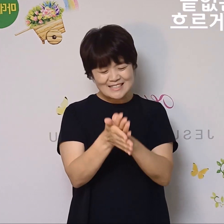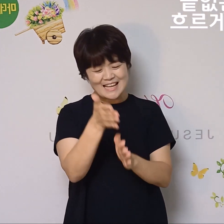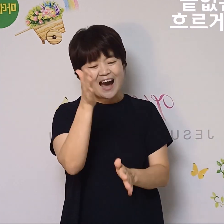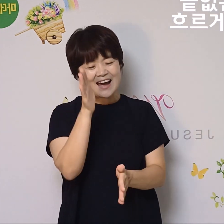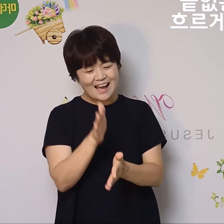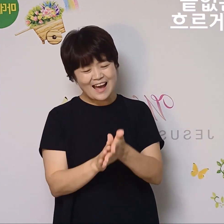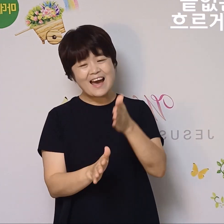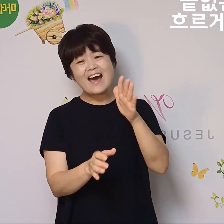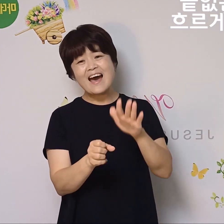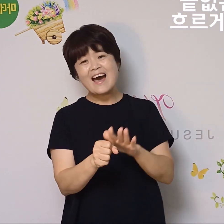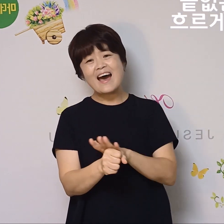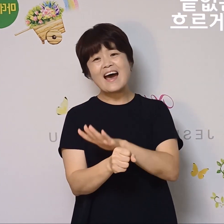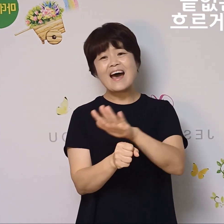끝없는 사랑